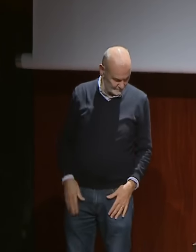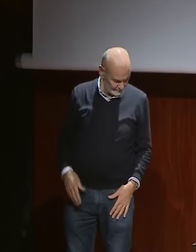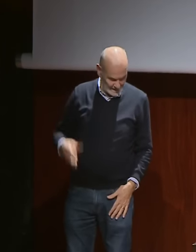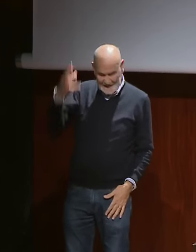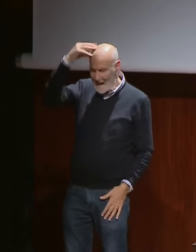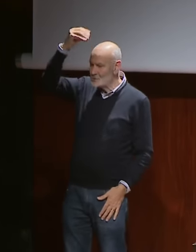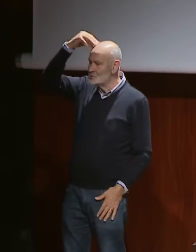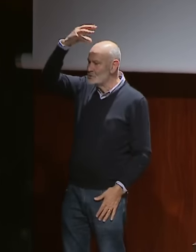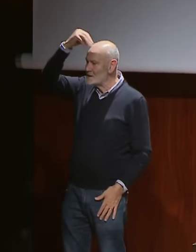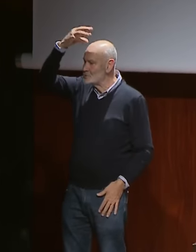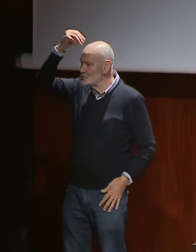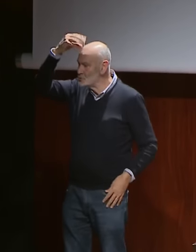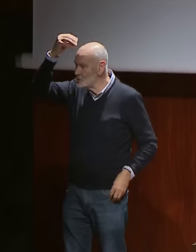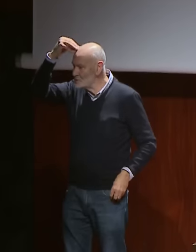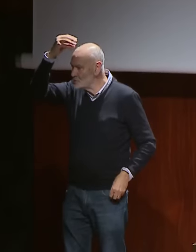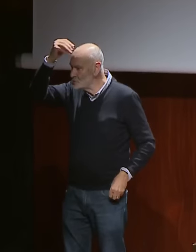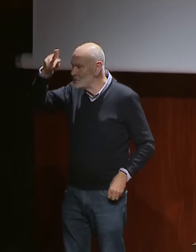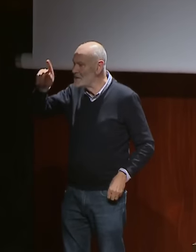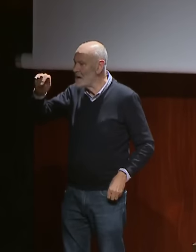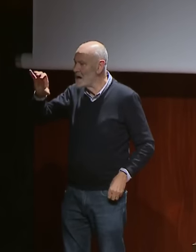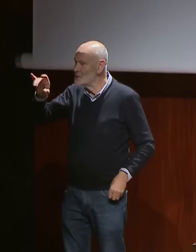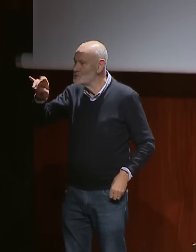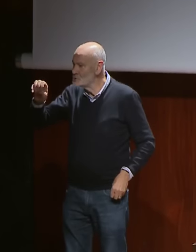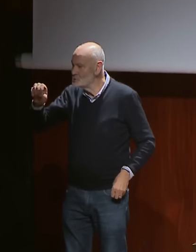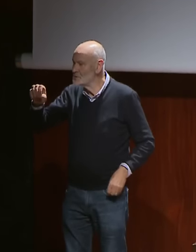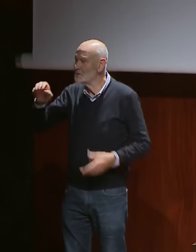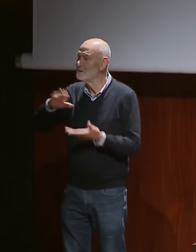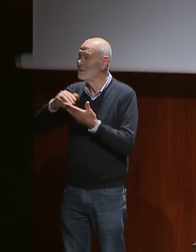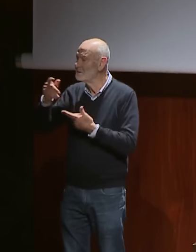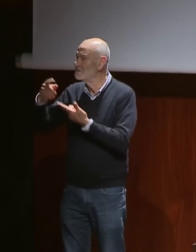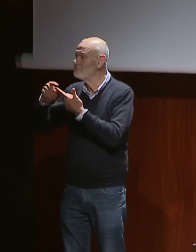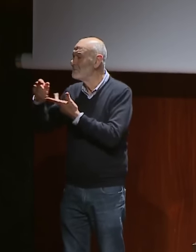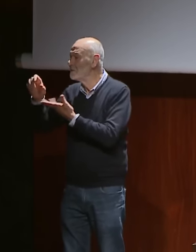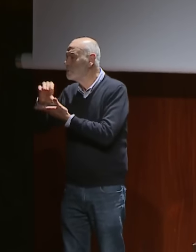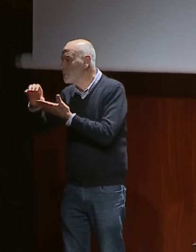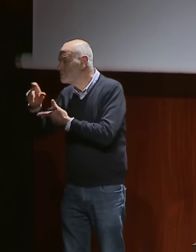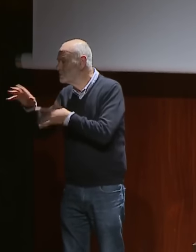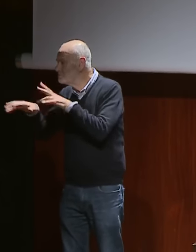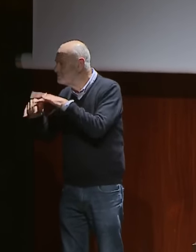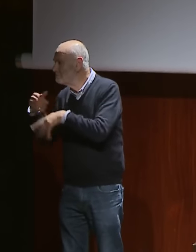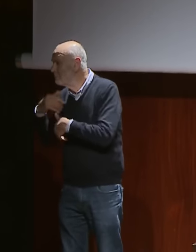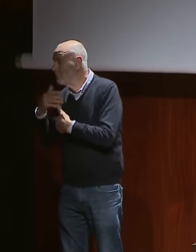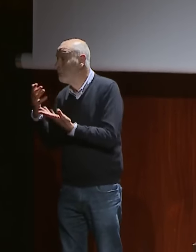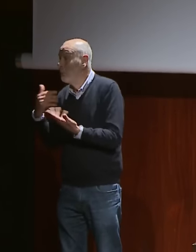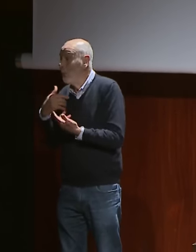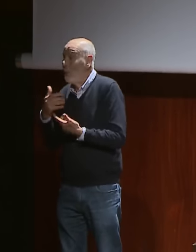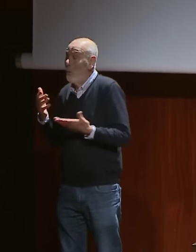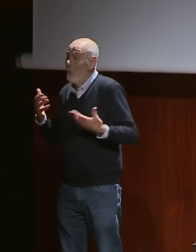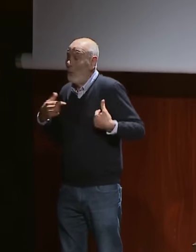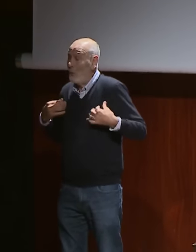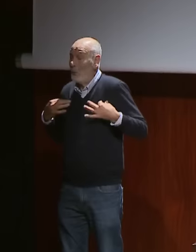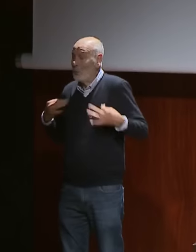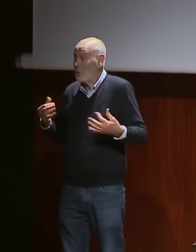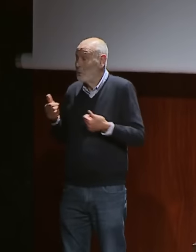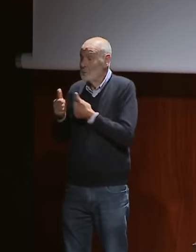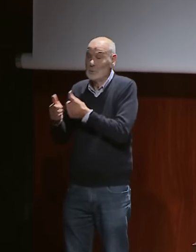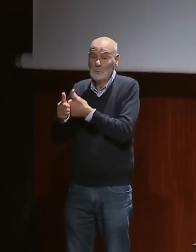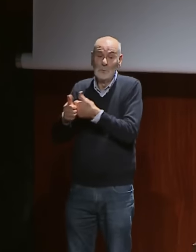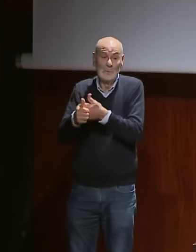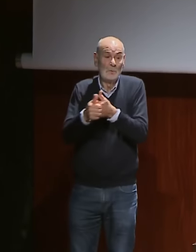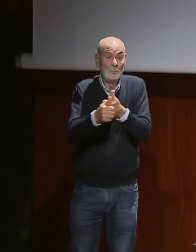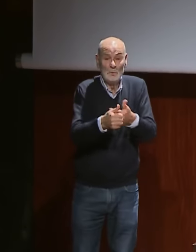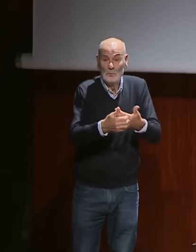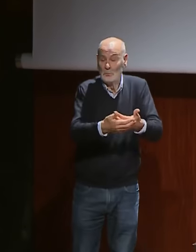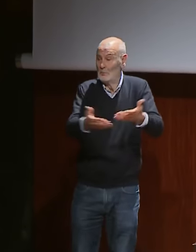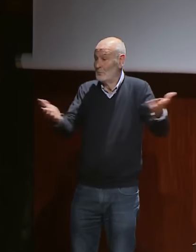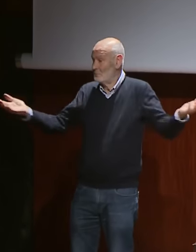je ne sais plus quel interprète, c'est Patrick Gache. Gache, tu vois, qui à Toulouse, moi